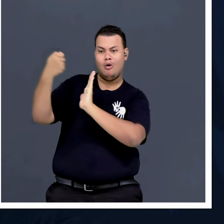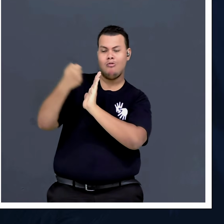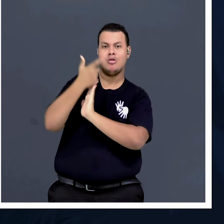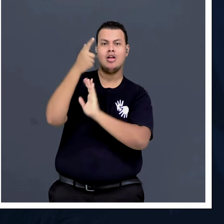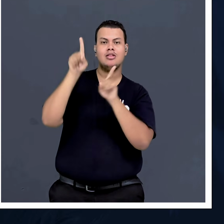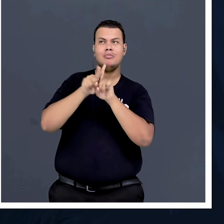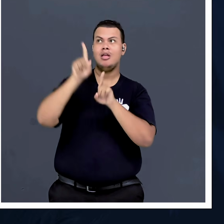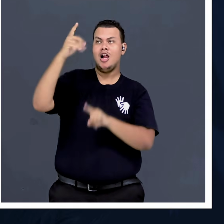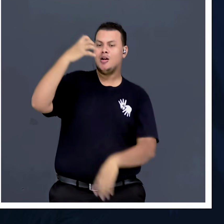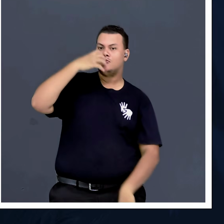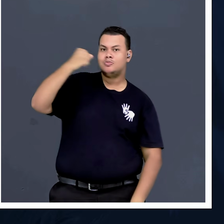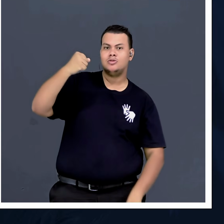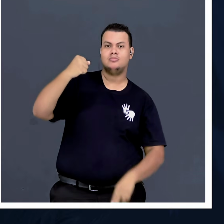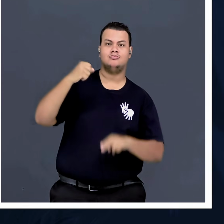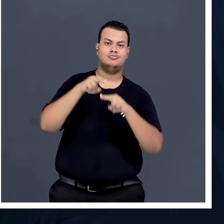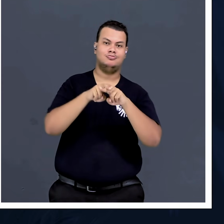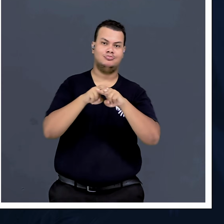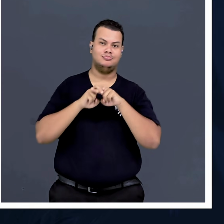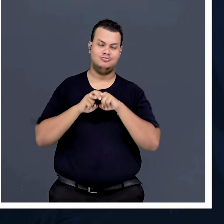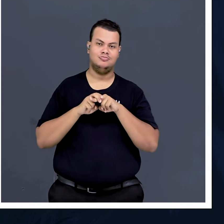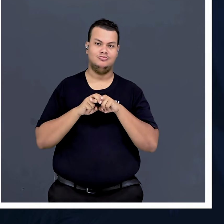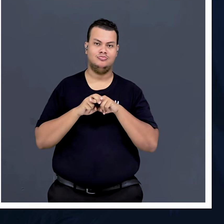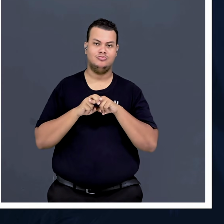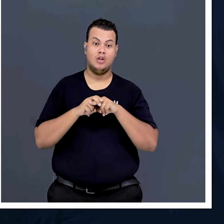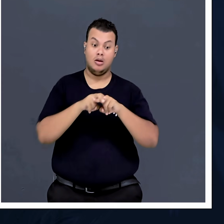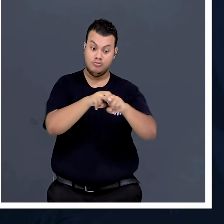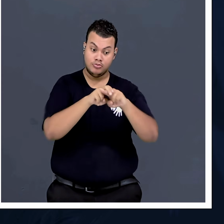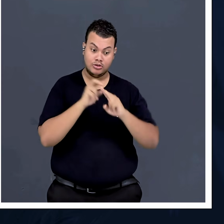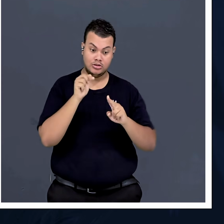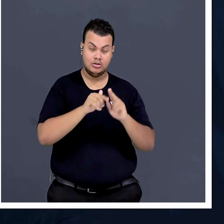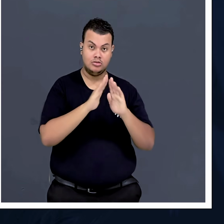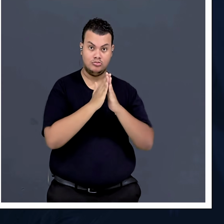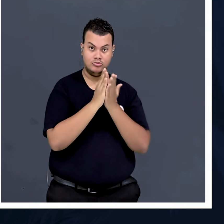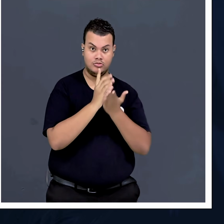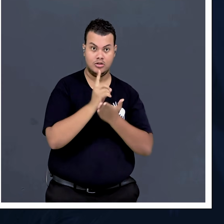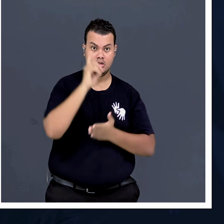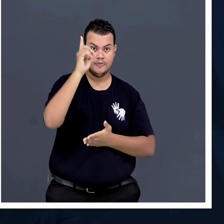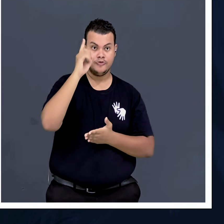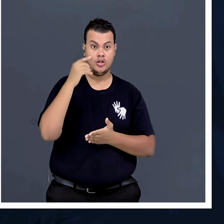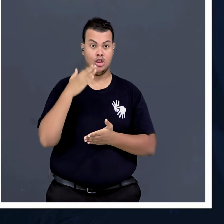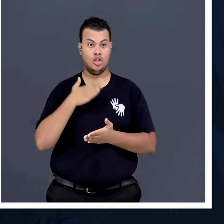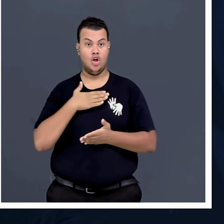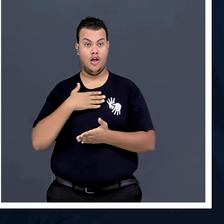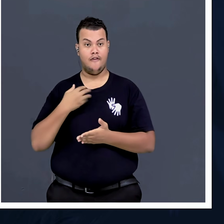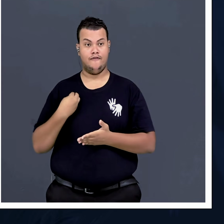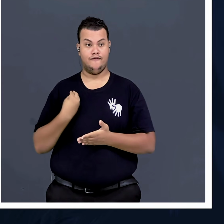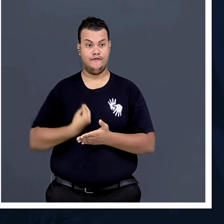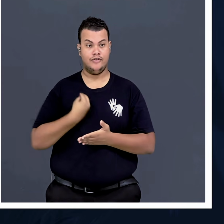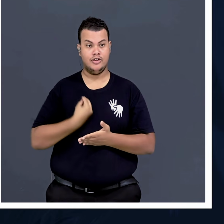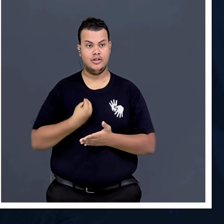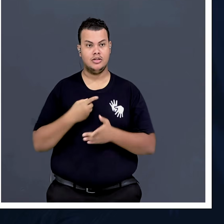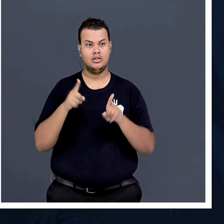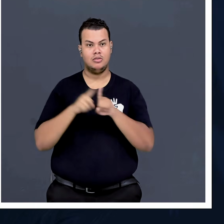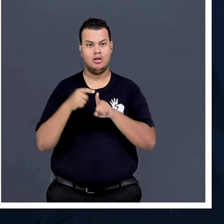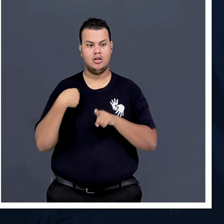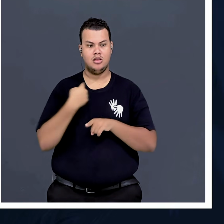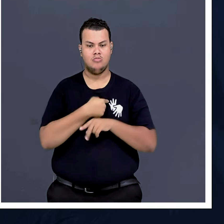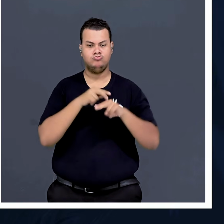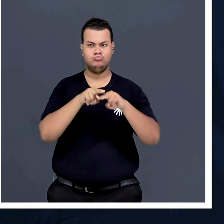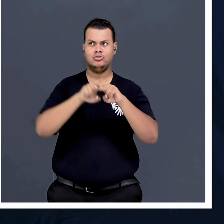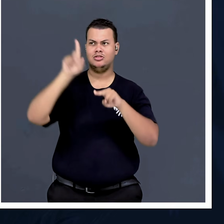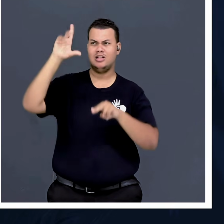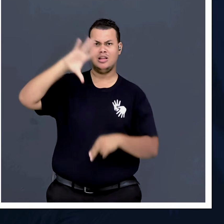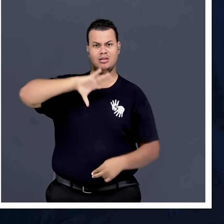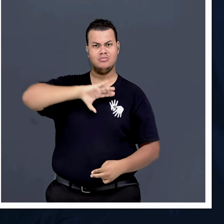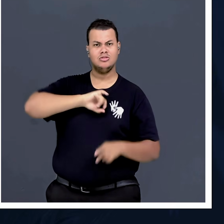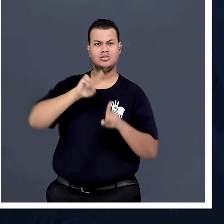resgatados por um alto preço. É por meio da palavra que a nossa identidade de sermos amados, de